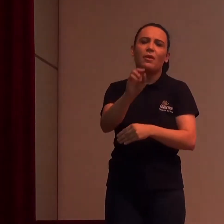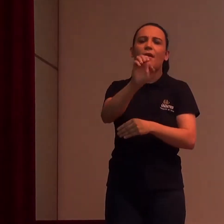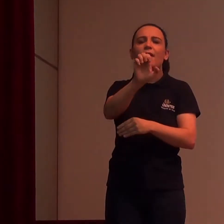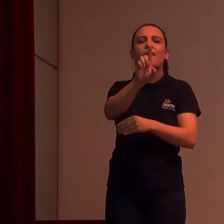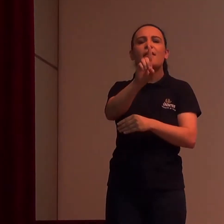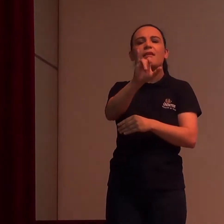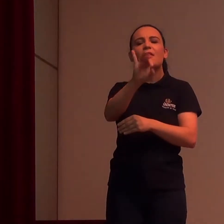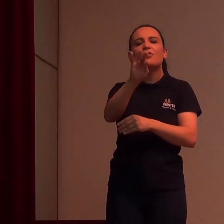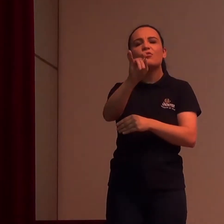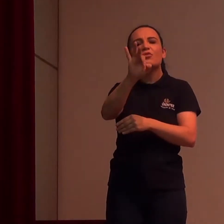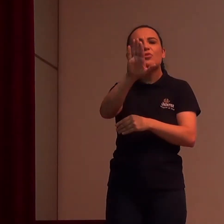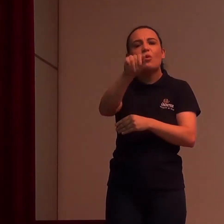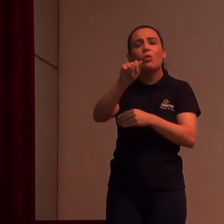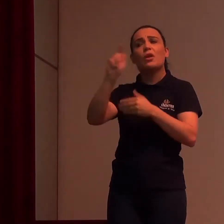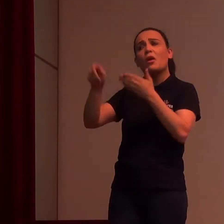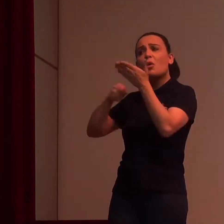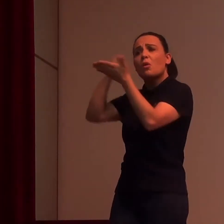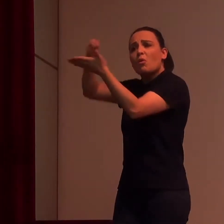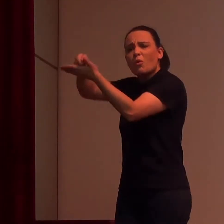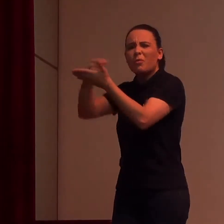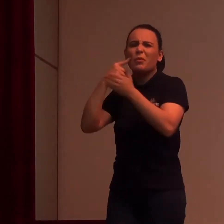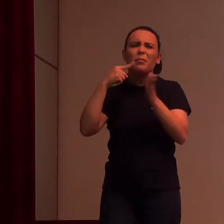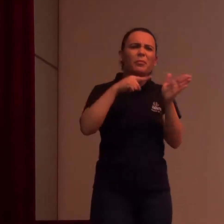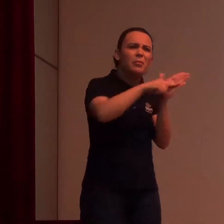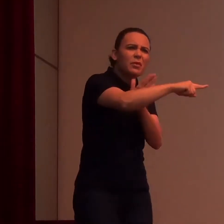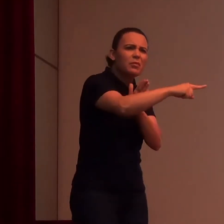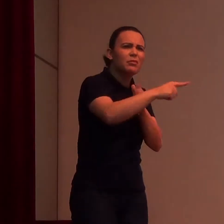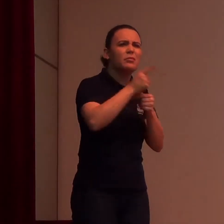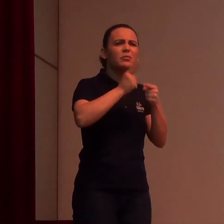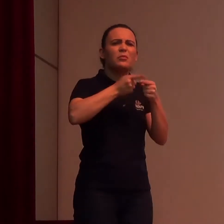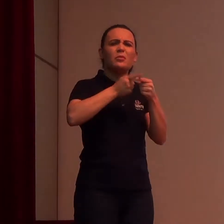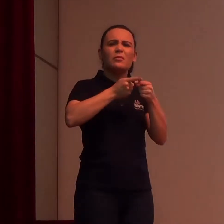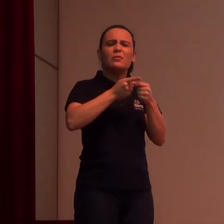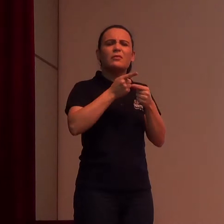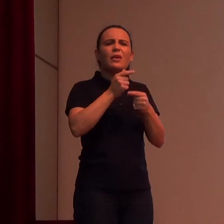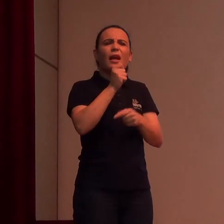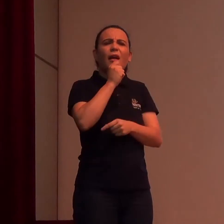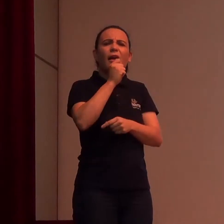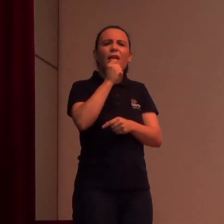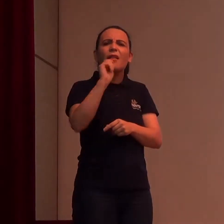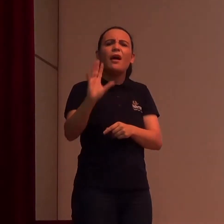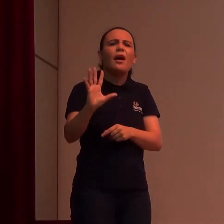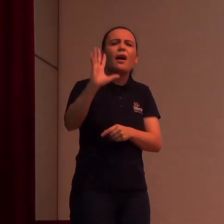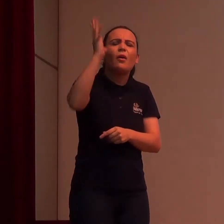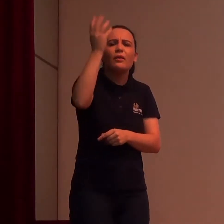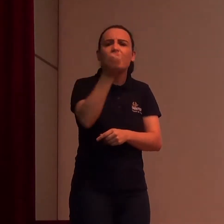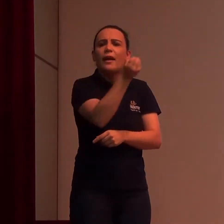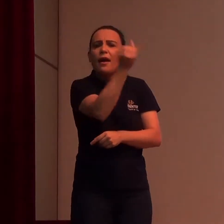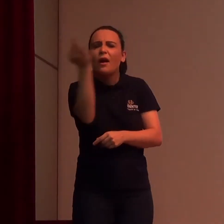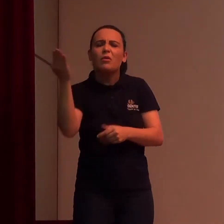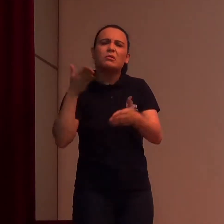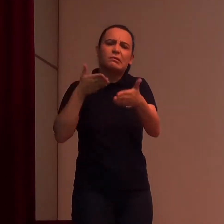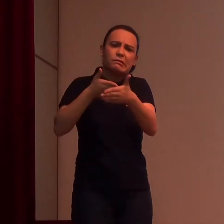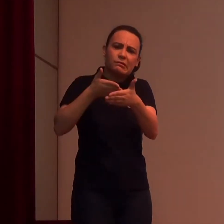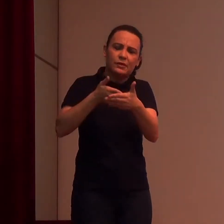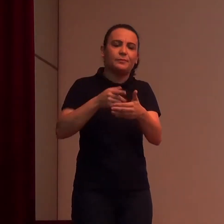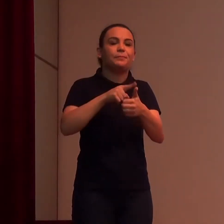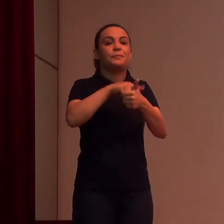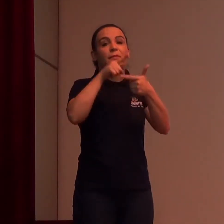aquisição. Essa é uma pergunta, por que esse tipo de situação acontece? A segunda pergunta